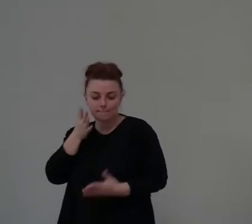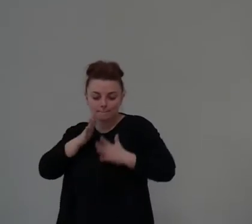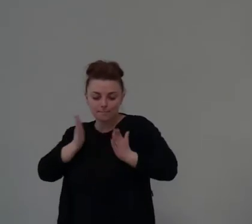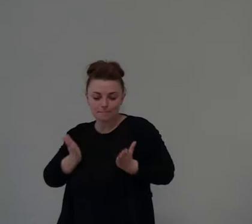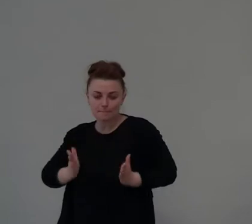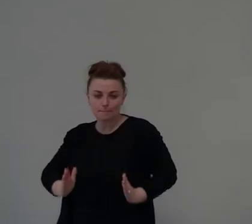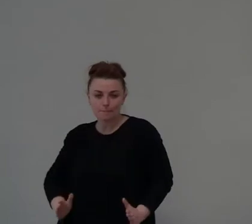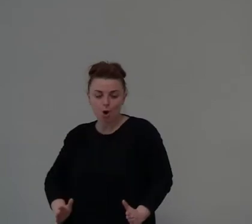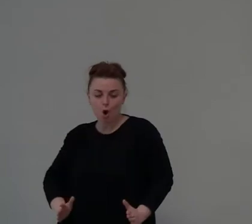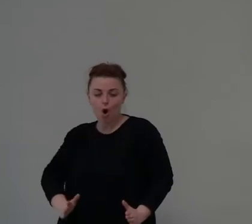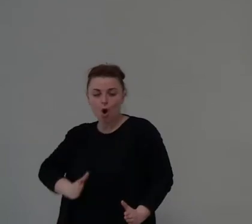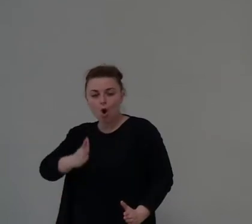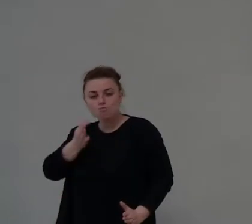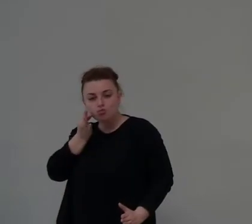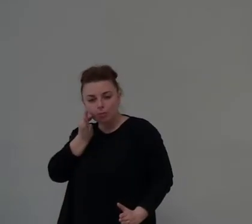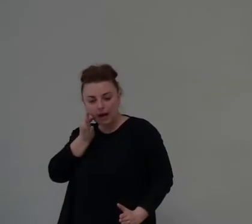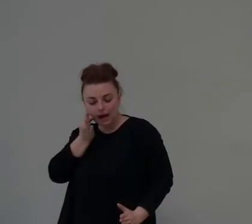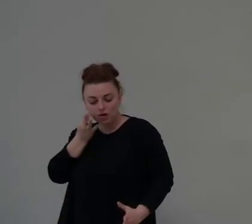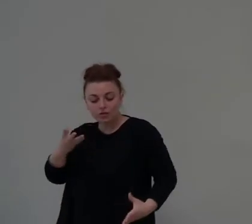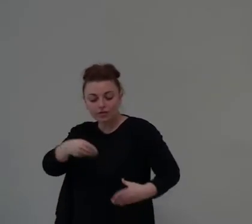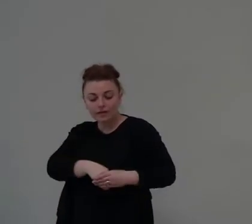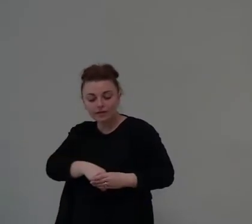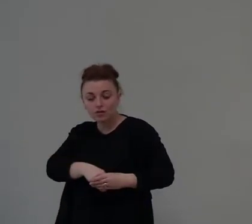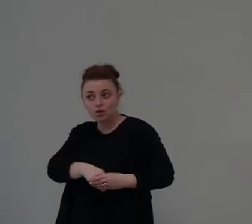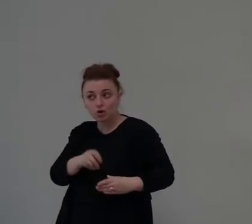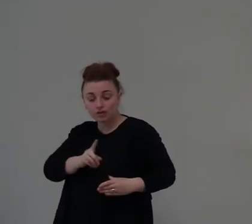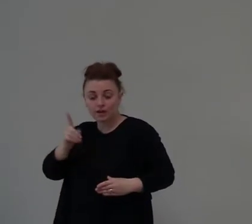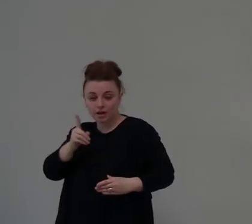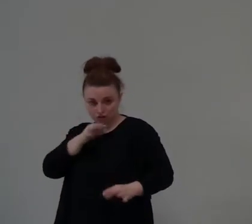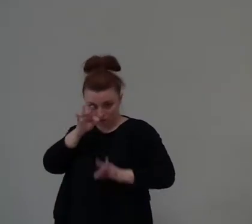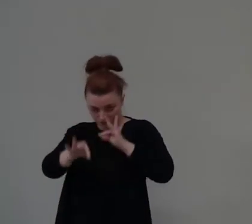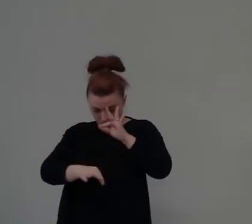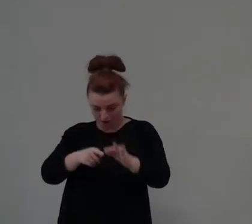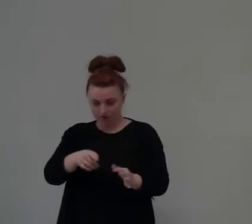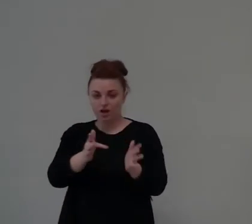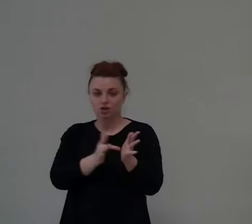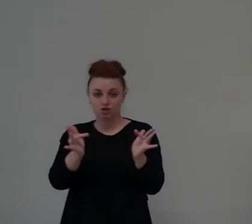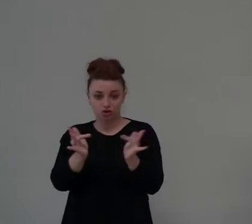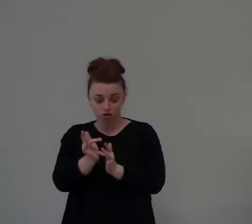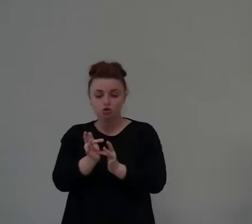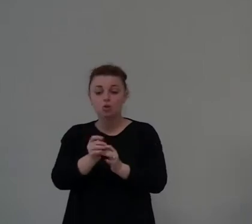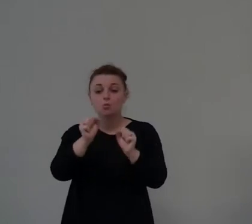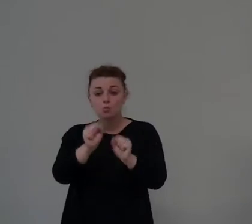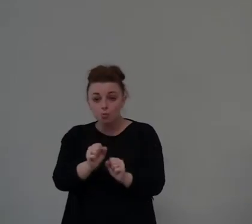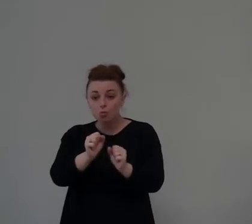di Dio. Sapete, la vera battaglia per il dominio sul mondo,